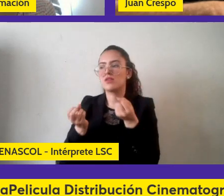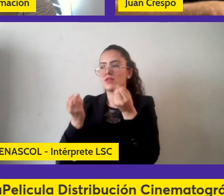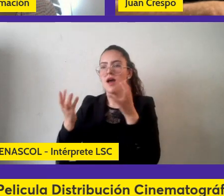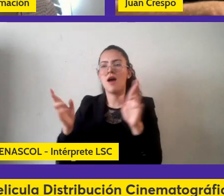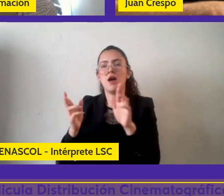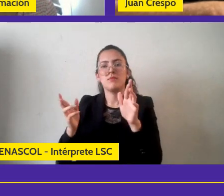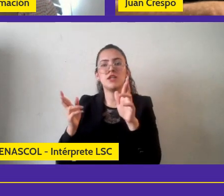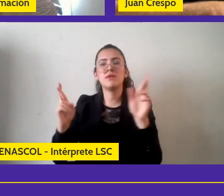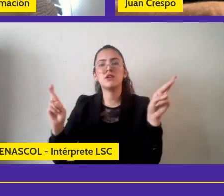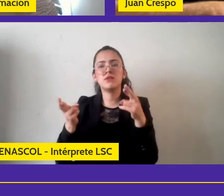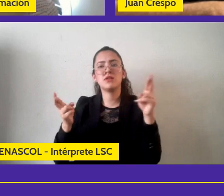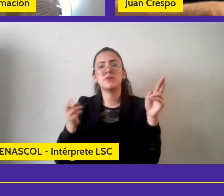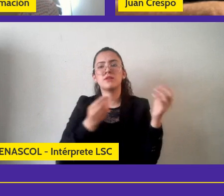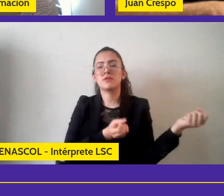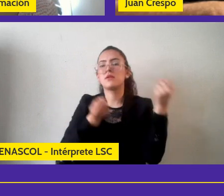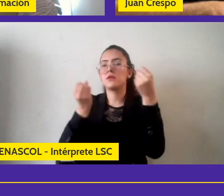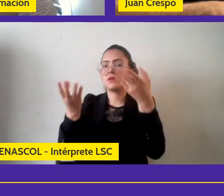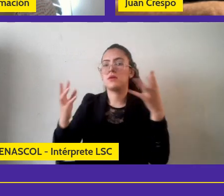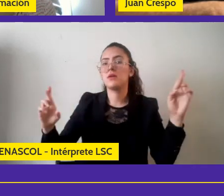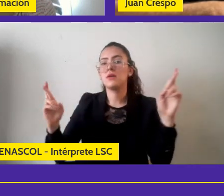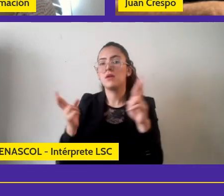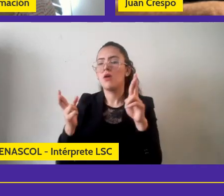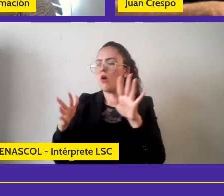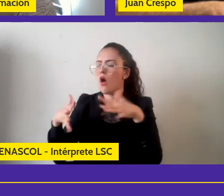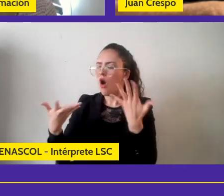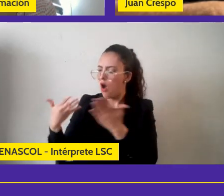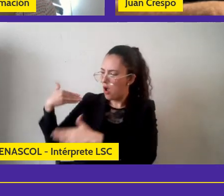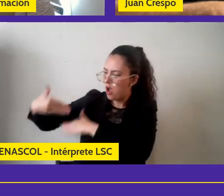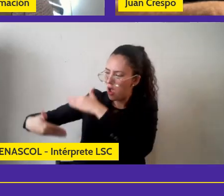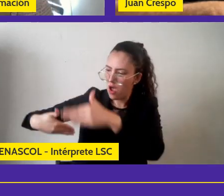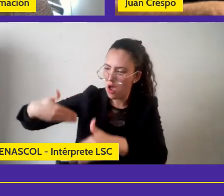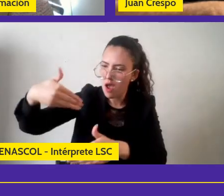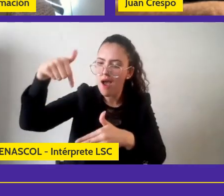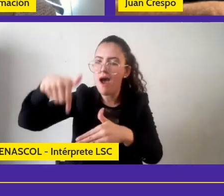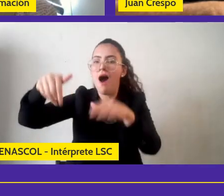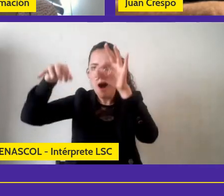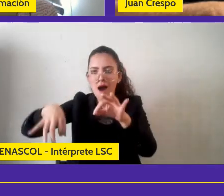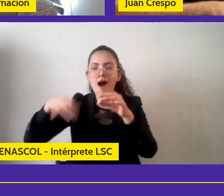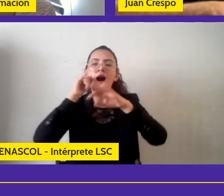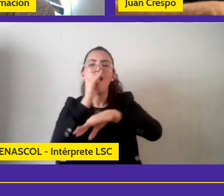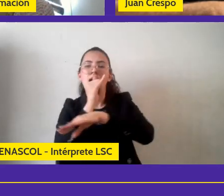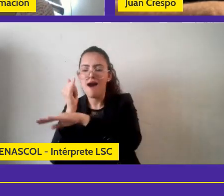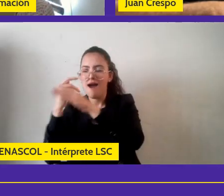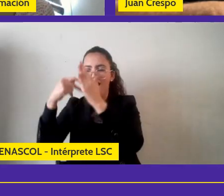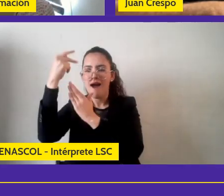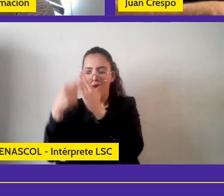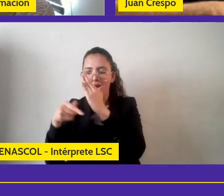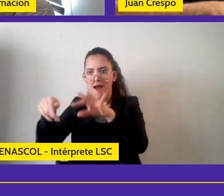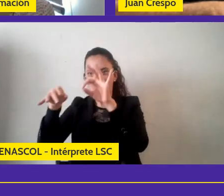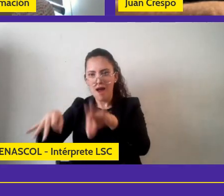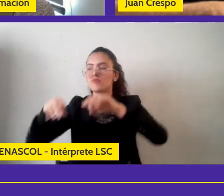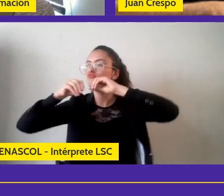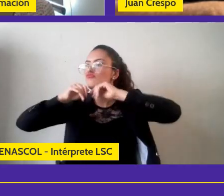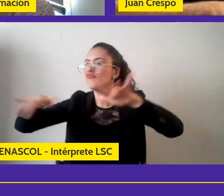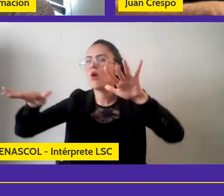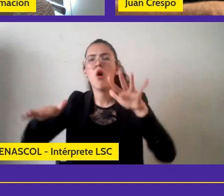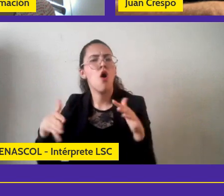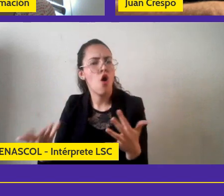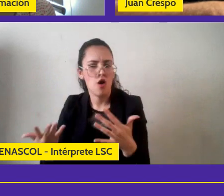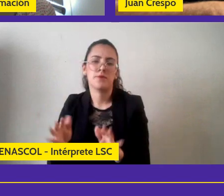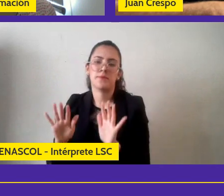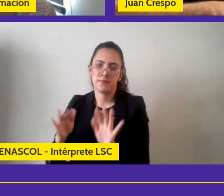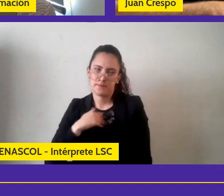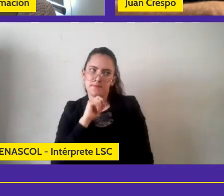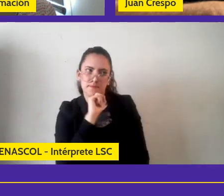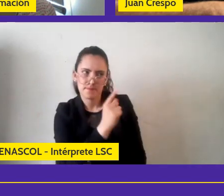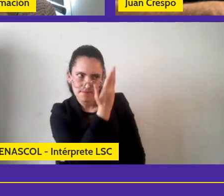pasos con respecto a la distribución de su proyecto. Como tú como productor,